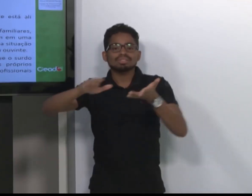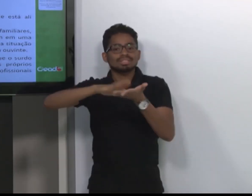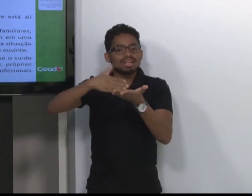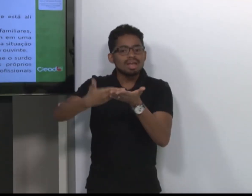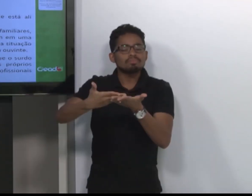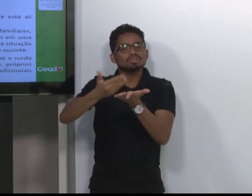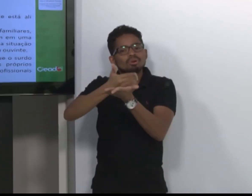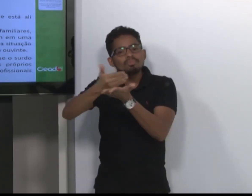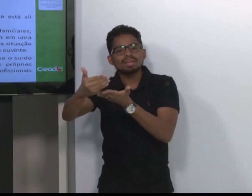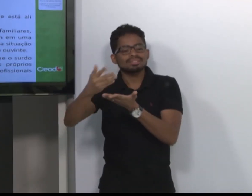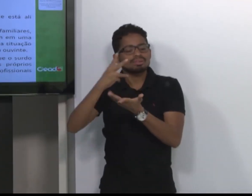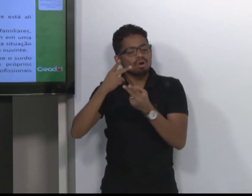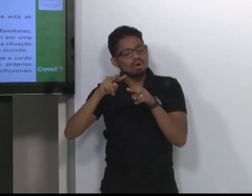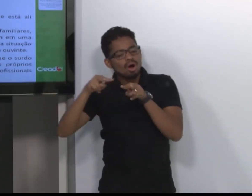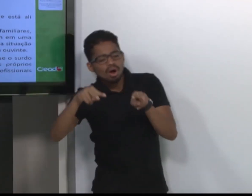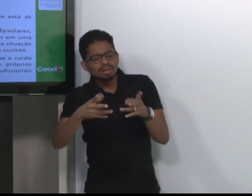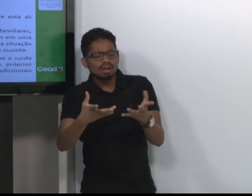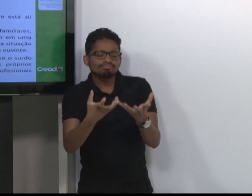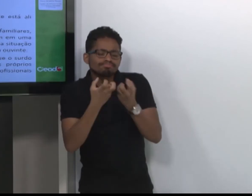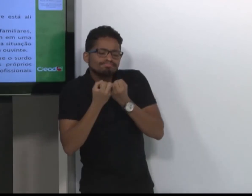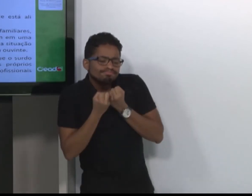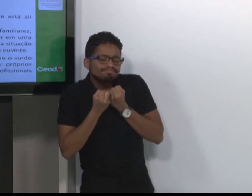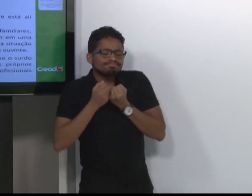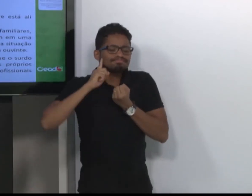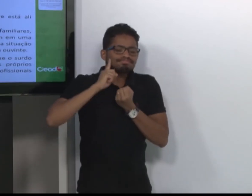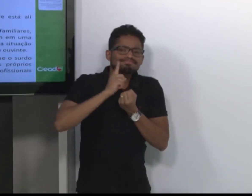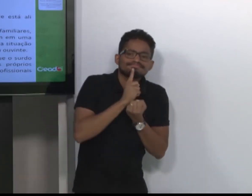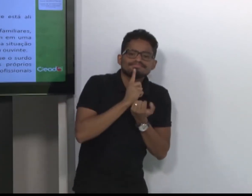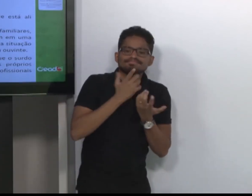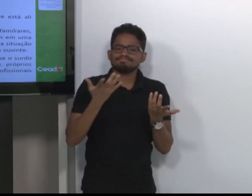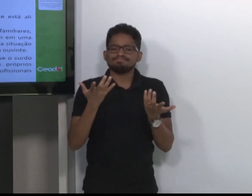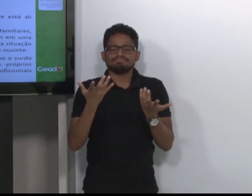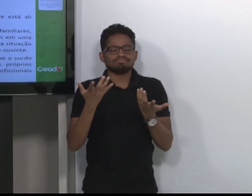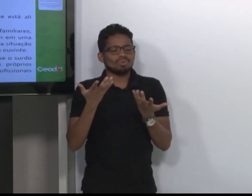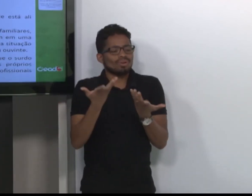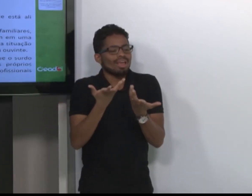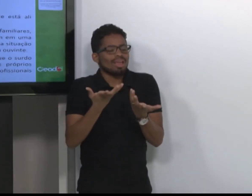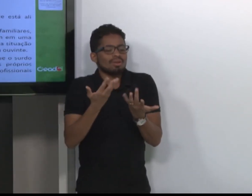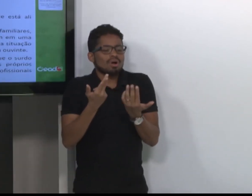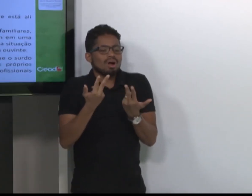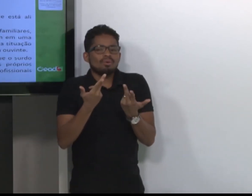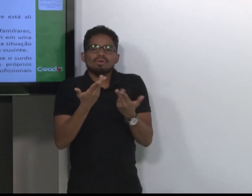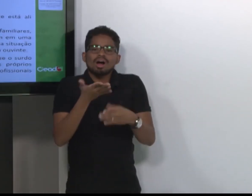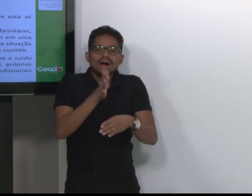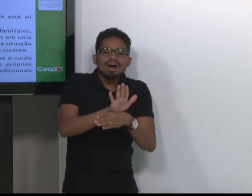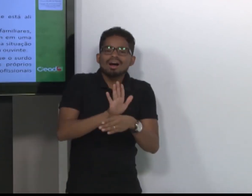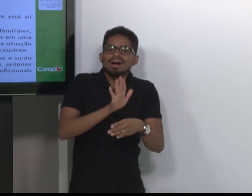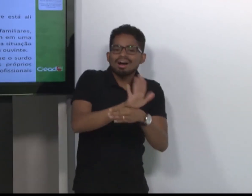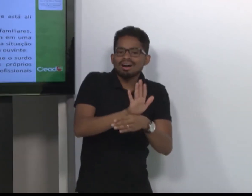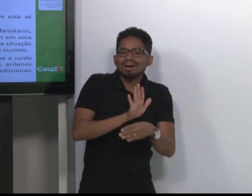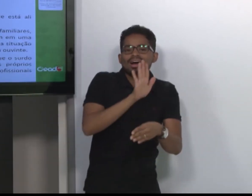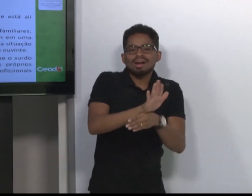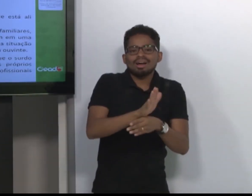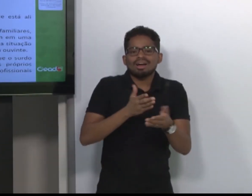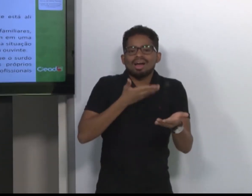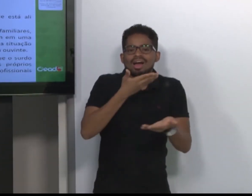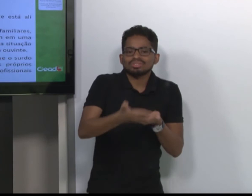o surdo e tinha a ideia de ajudar esse surdo. Então, esse modelo tinha a função de